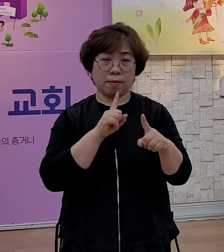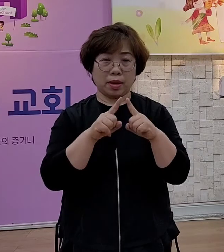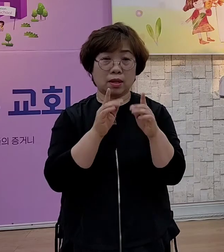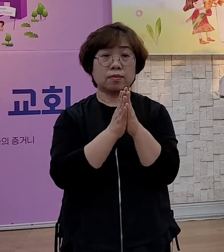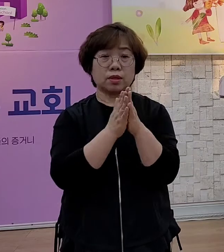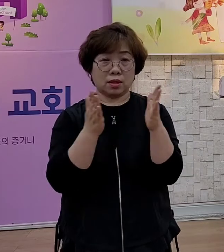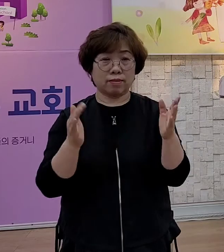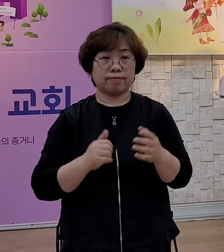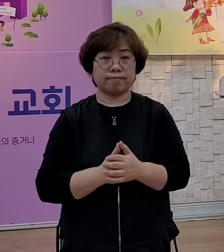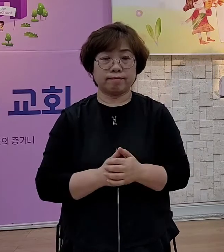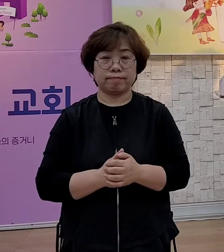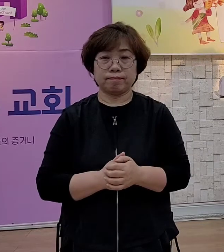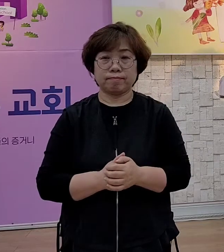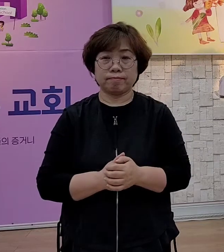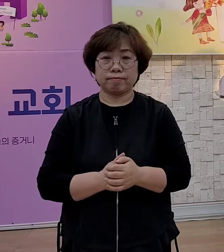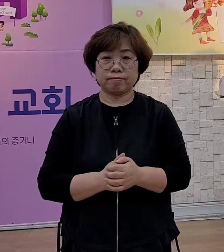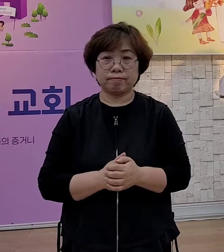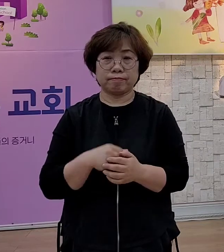야고보는